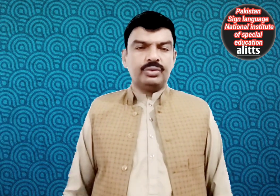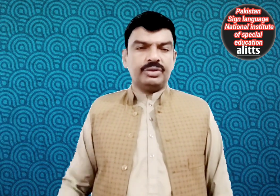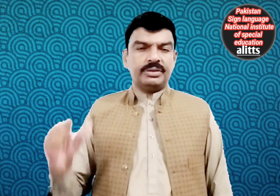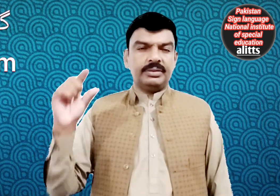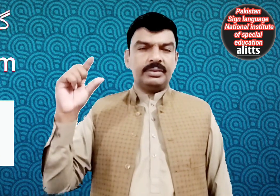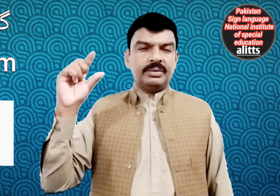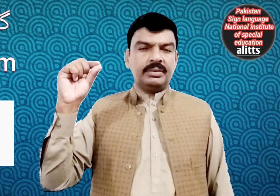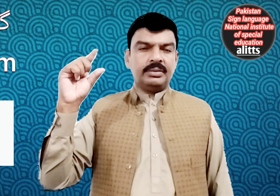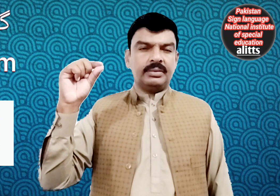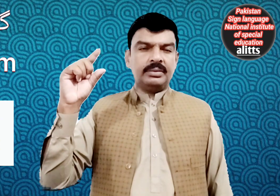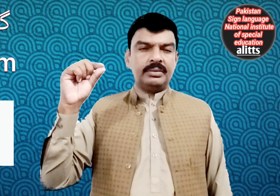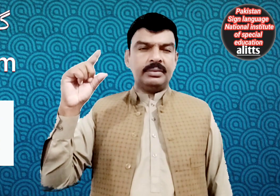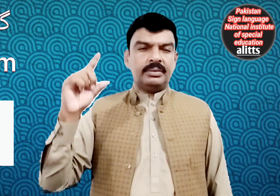गूंद,